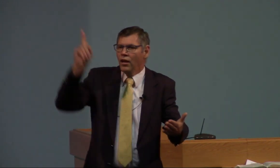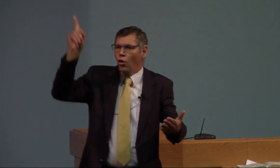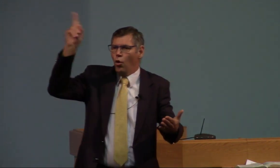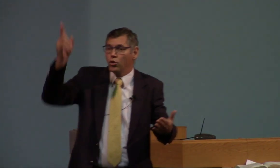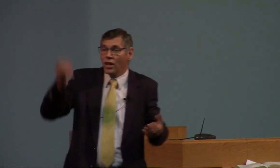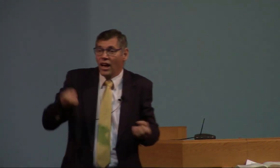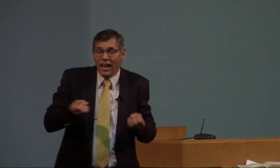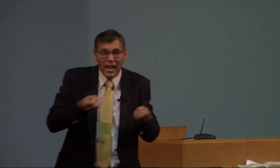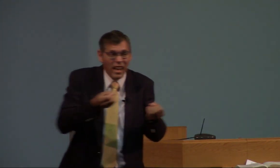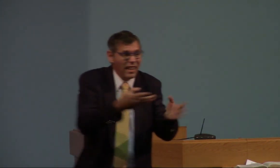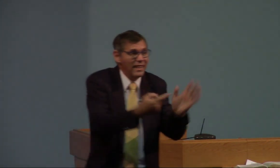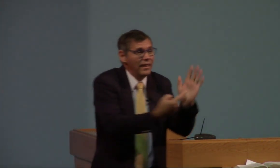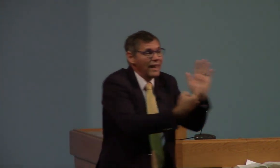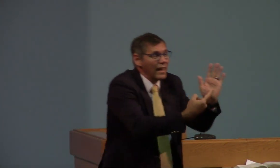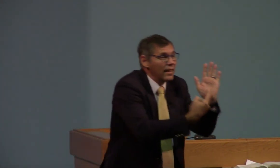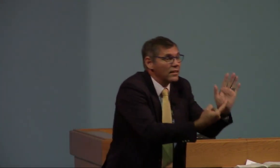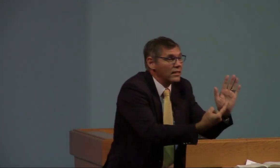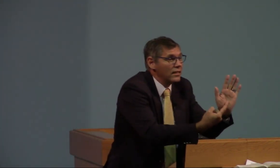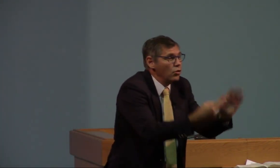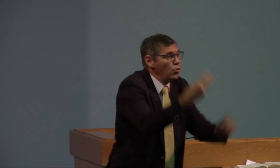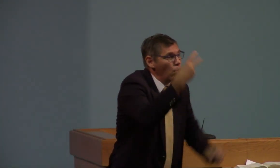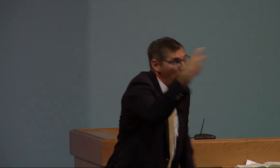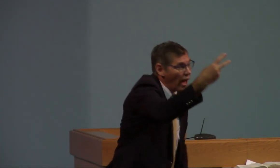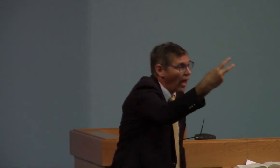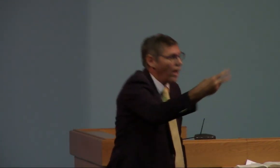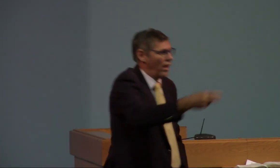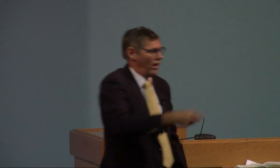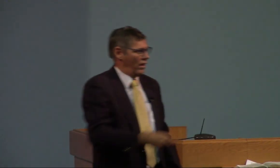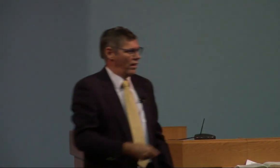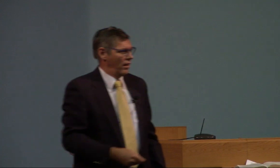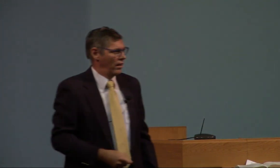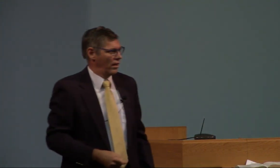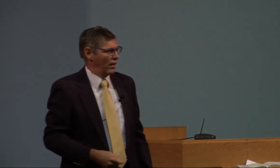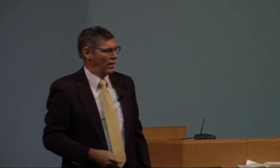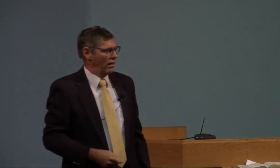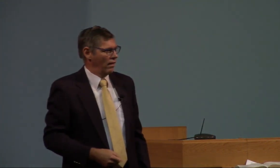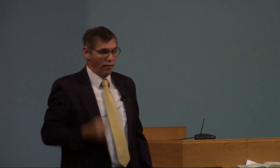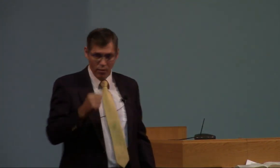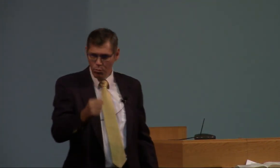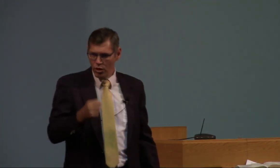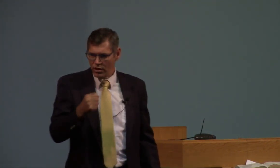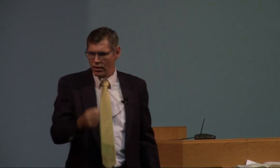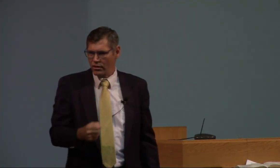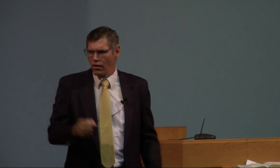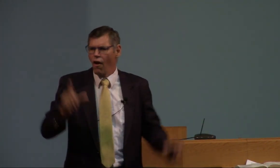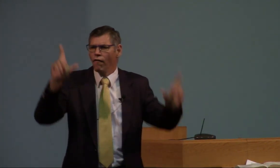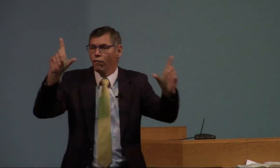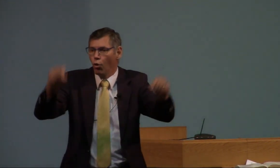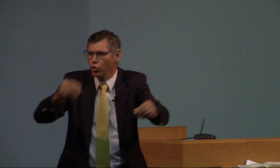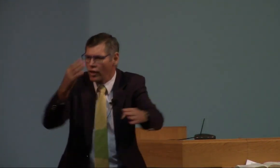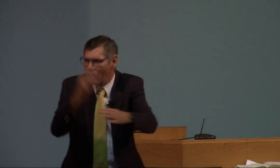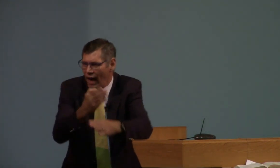God gee tekens, 2, vir Moses, wonderwerke.